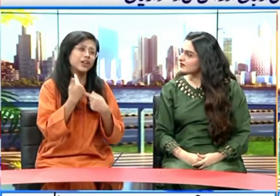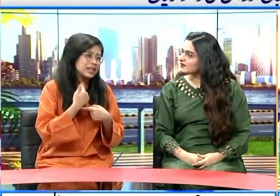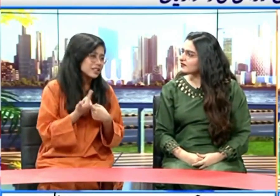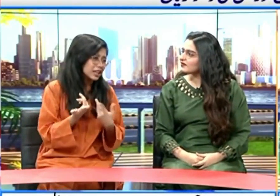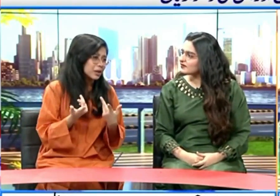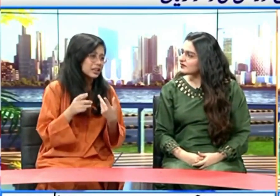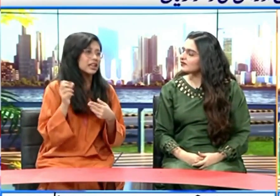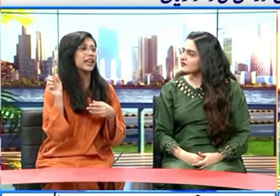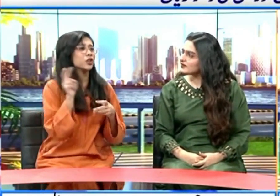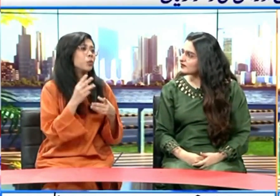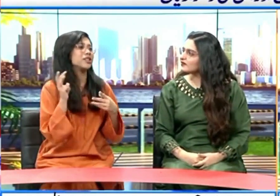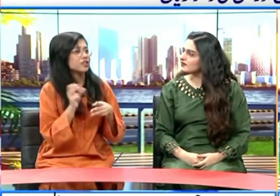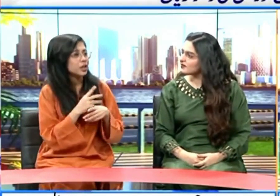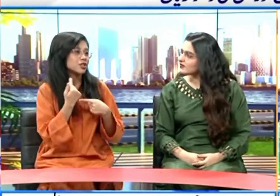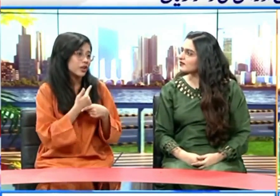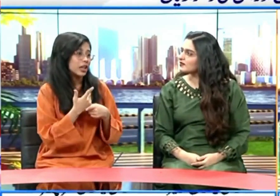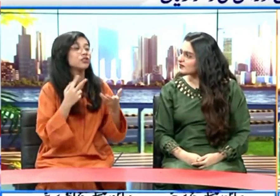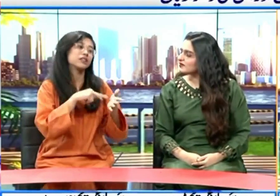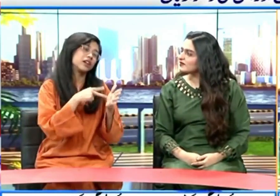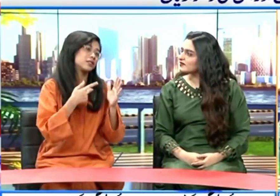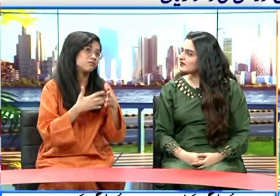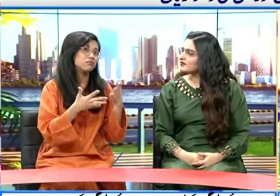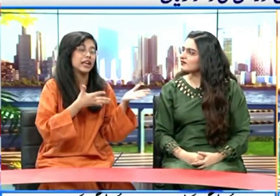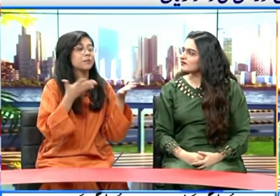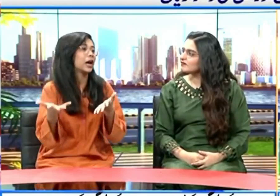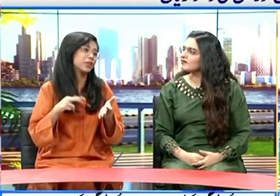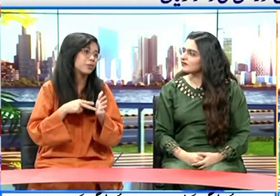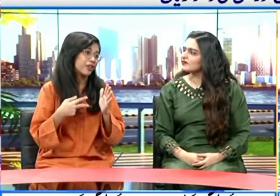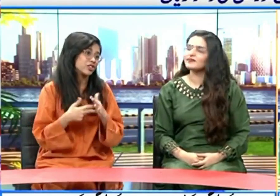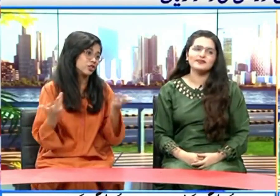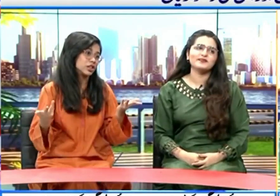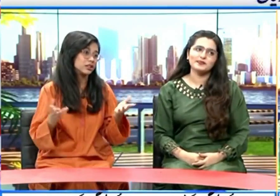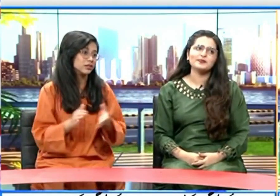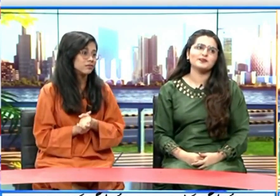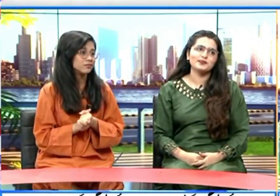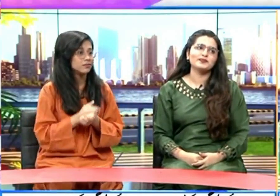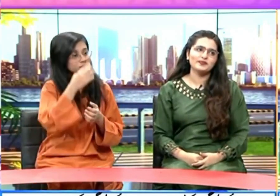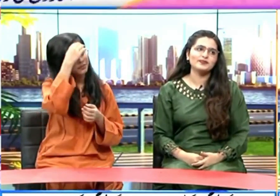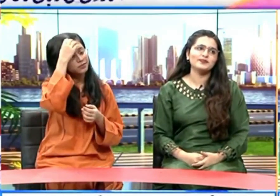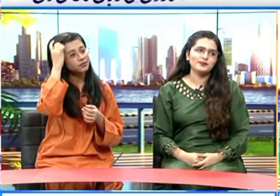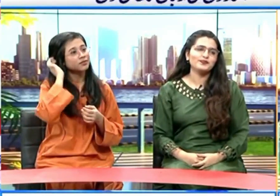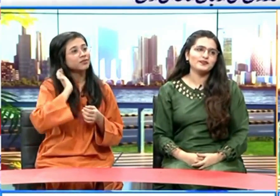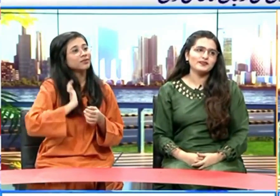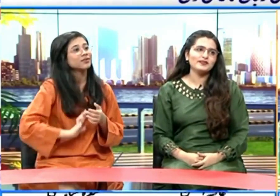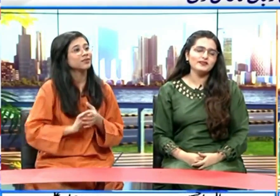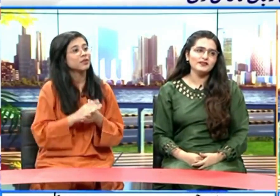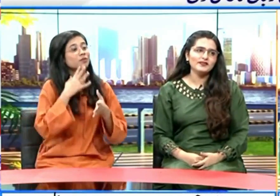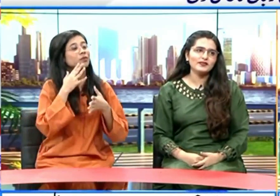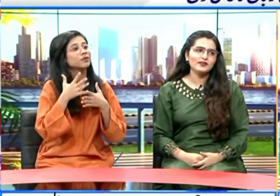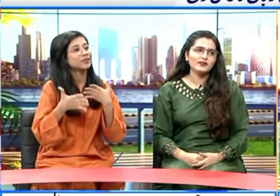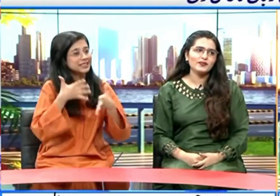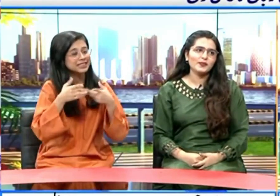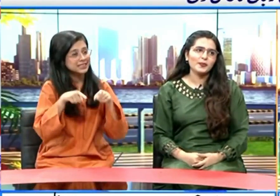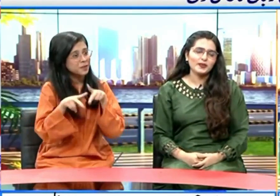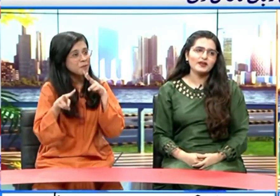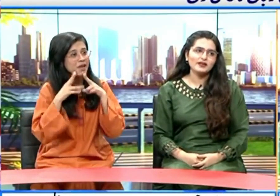کو ٹریننگس لینی پڑتی ہیں, لائک 2 months 3 months ٹریننگ, تو لائک پھر آپ اتنے پروفیشنل ہو جاتے ہیں. یعنی کہ اشارے سے اس وقت بھی بات ہو رہی